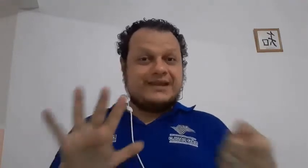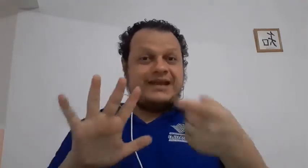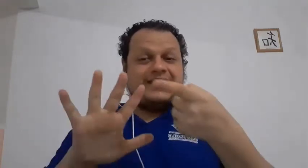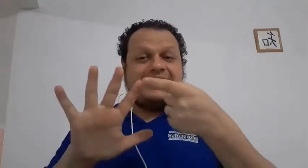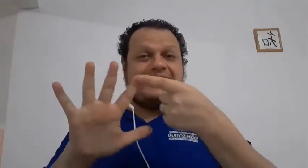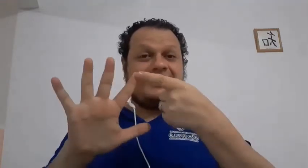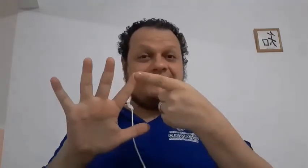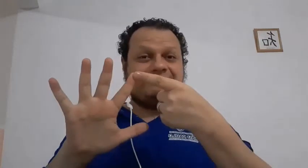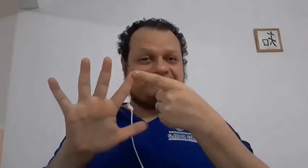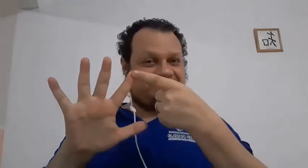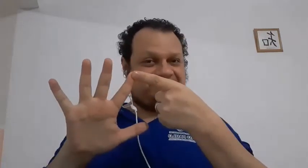E.